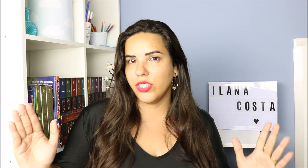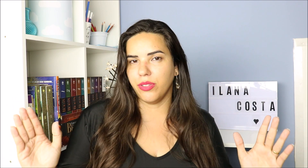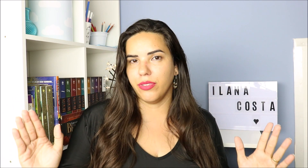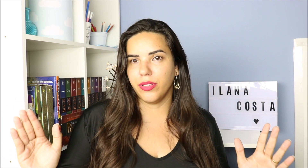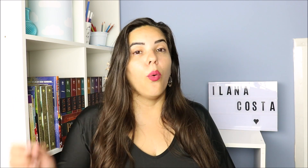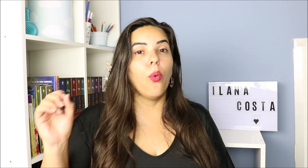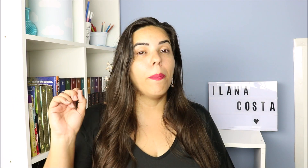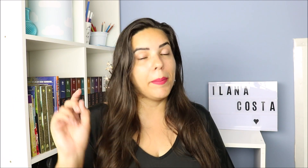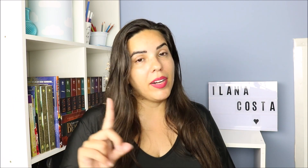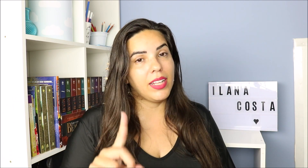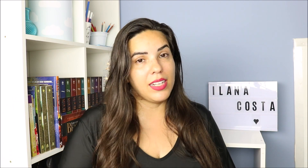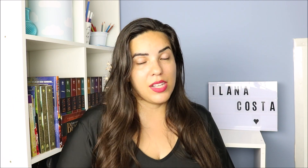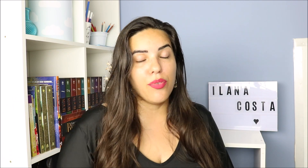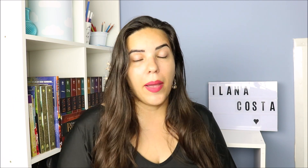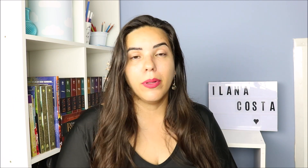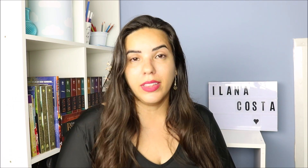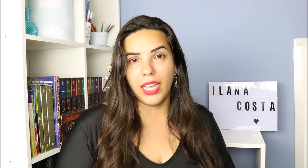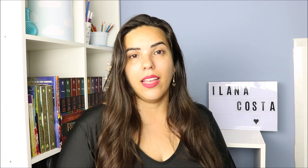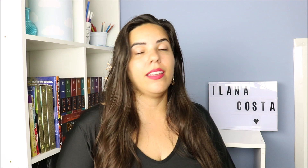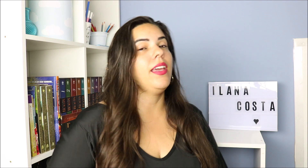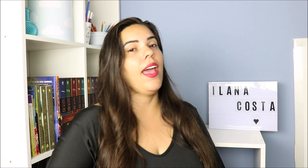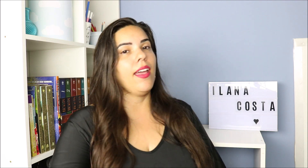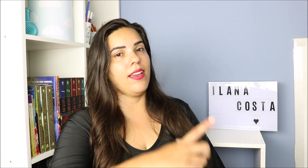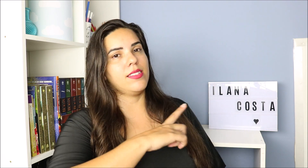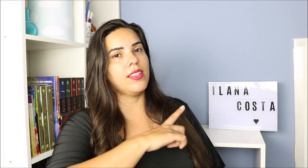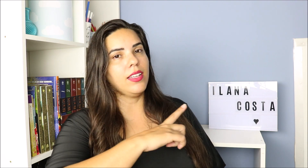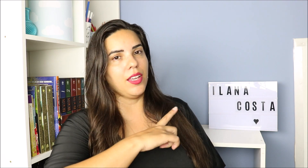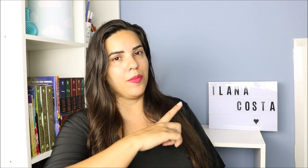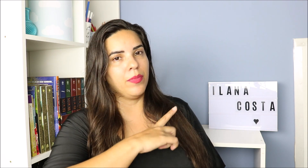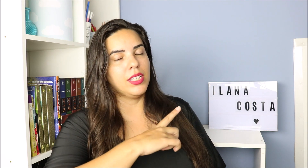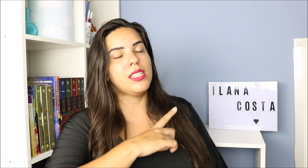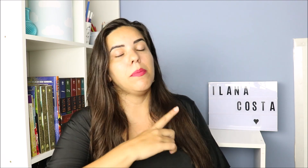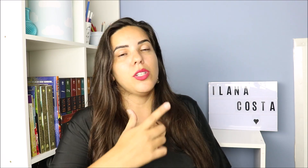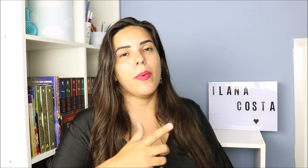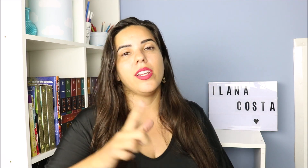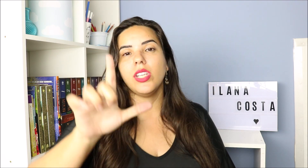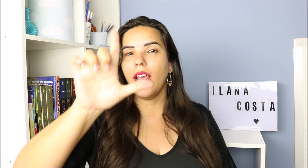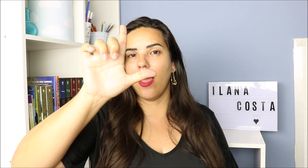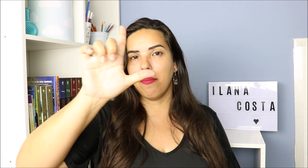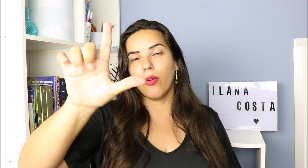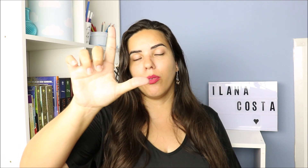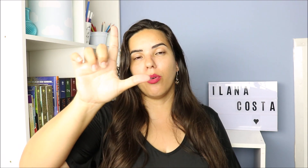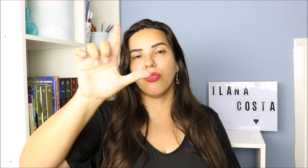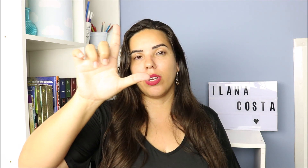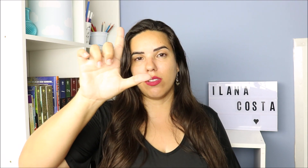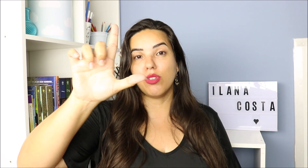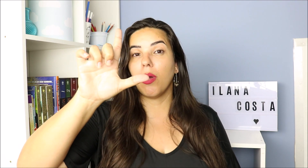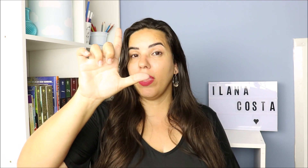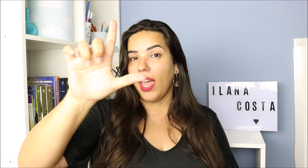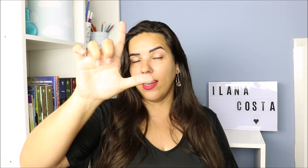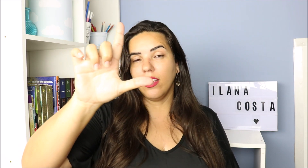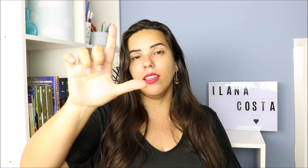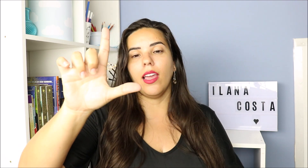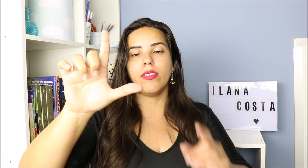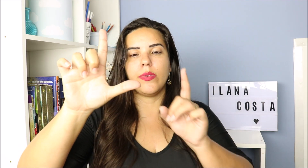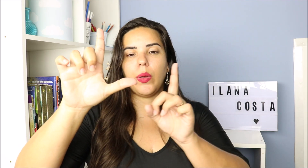negativa. O primeiro deles é o verbo ter, que é esse daqui. Simplesmente é a mão, configuração de mão em L, e aí você vai